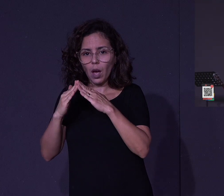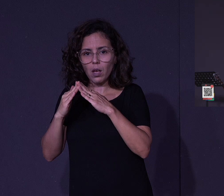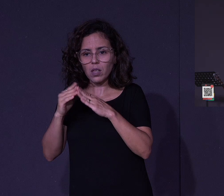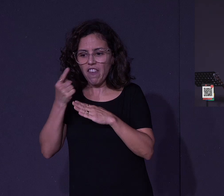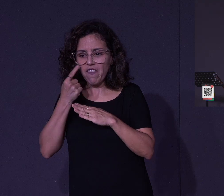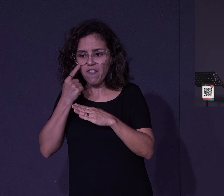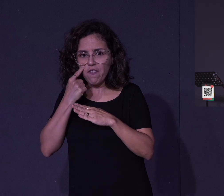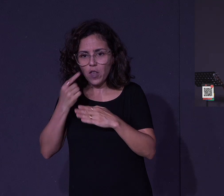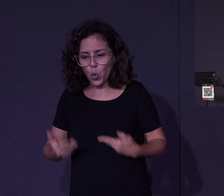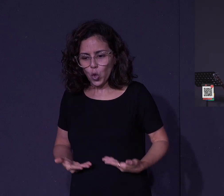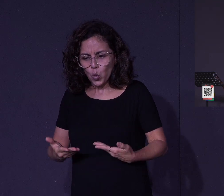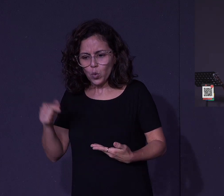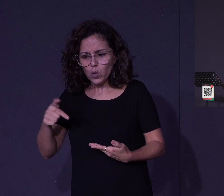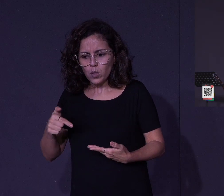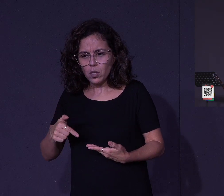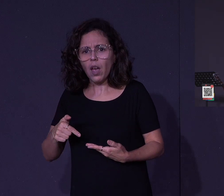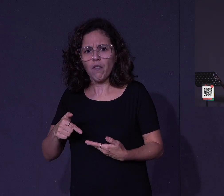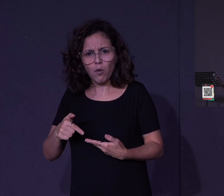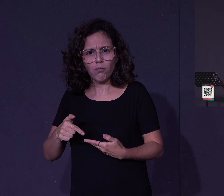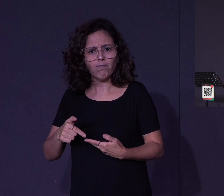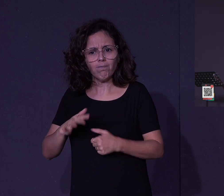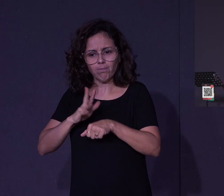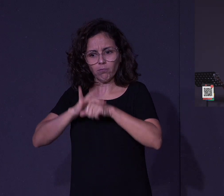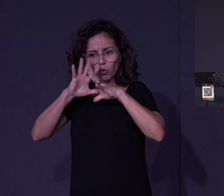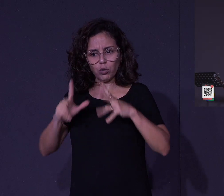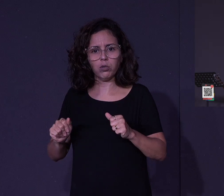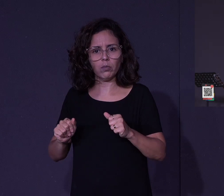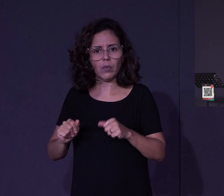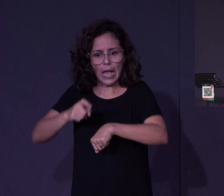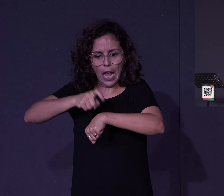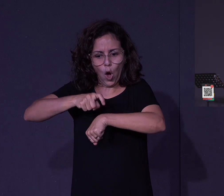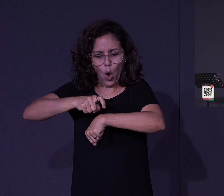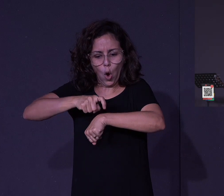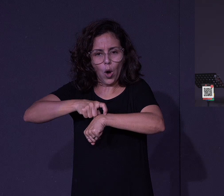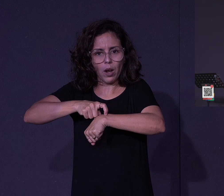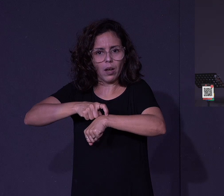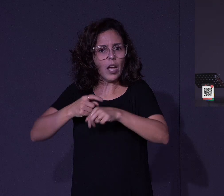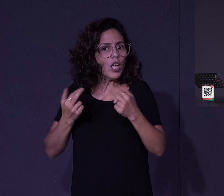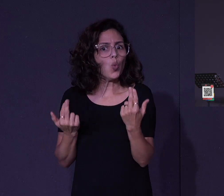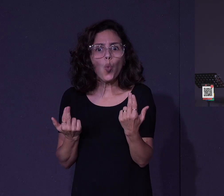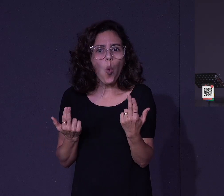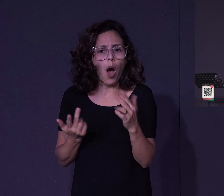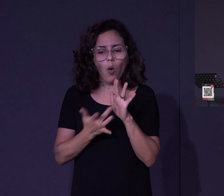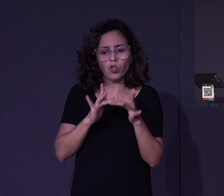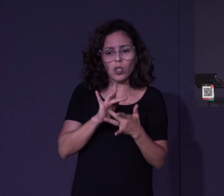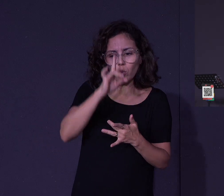Jesus liberou uma palavra, irmão. É tudo que você precisa, que ele libere uma palavra sobre a sua vida, meu